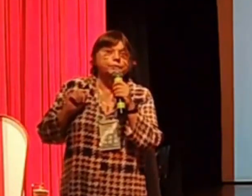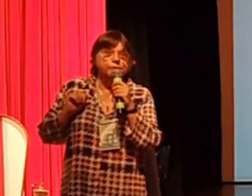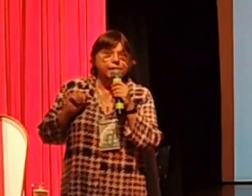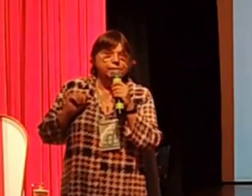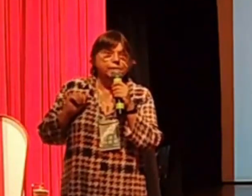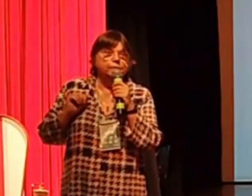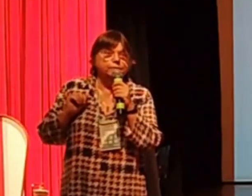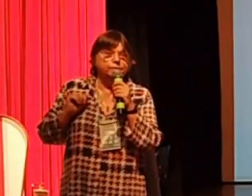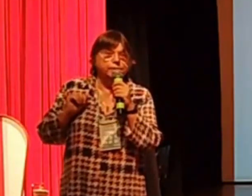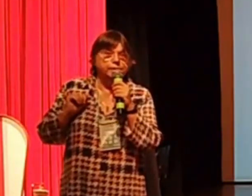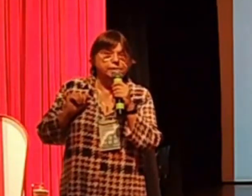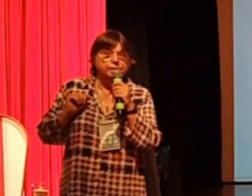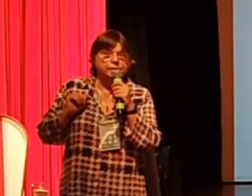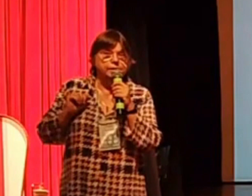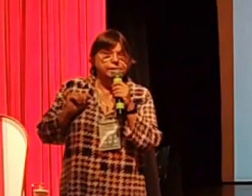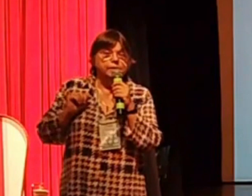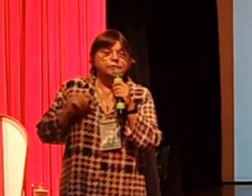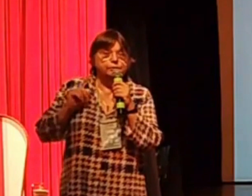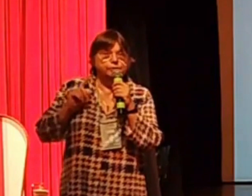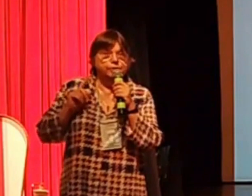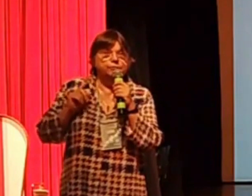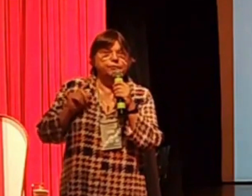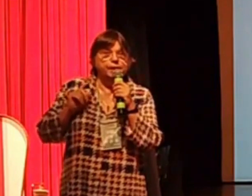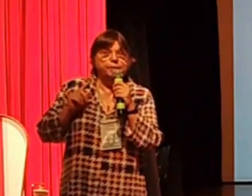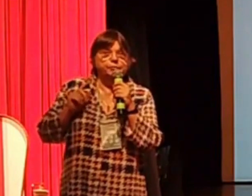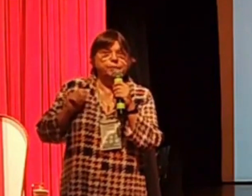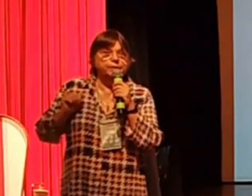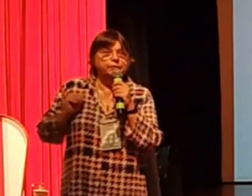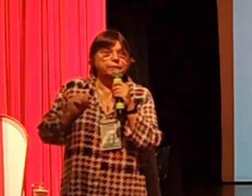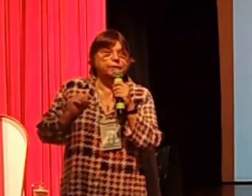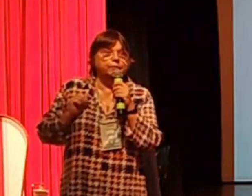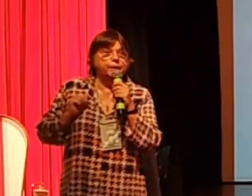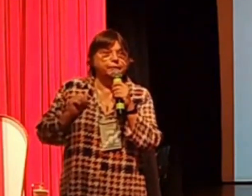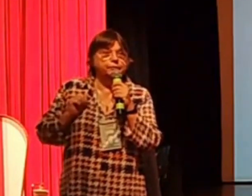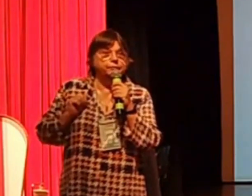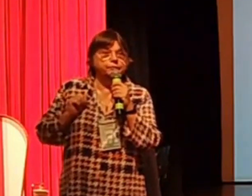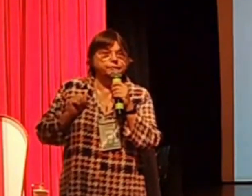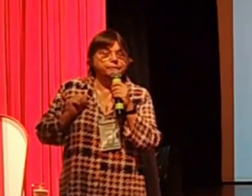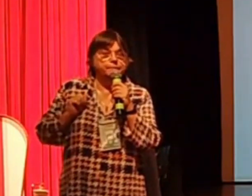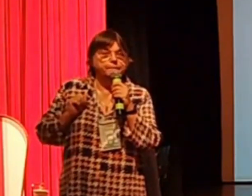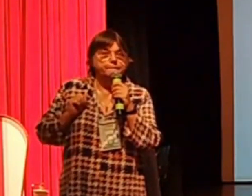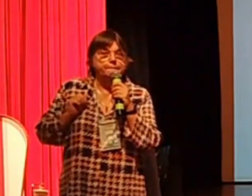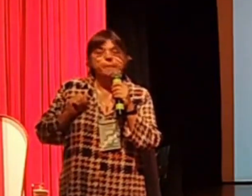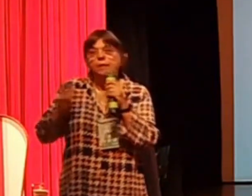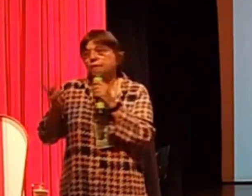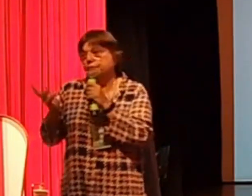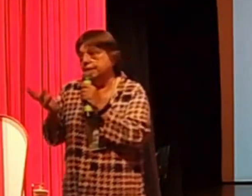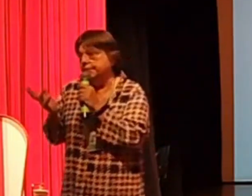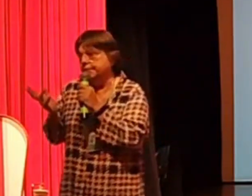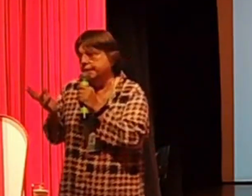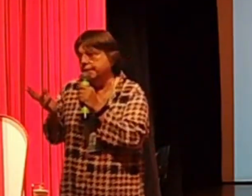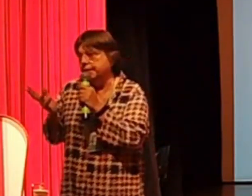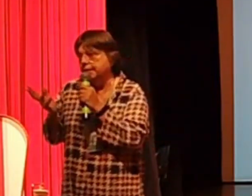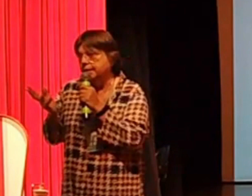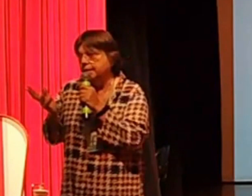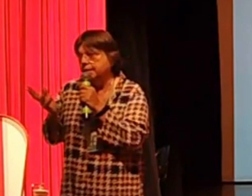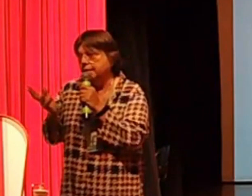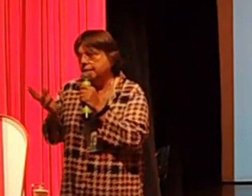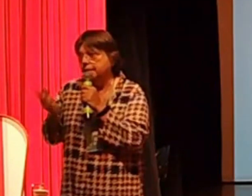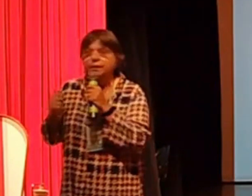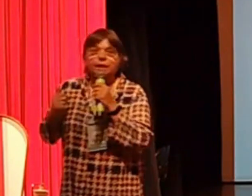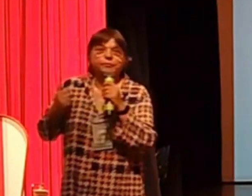problema muito sério na coluna. Fala para sua mãe te levar ao médico. O que eu falei para minha